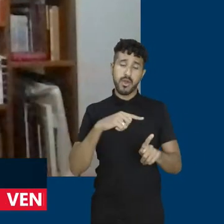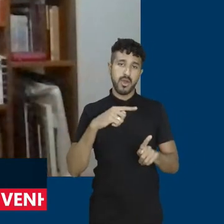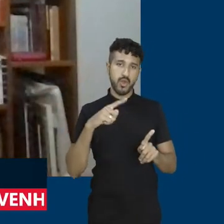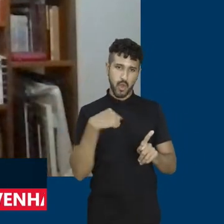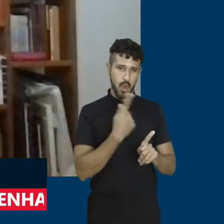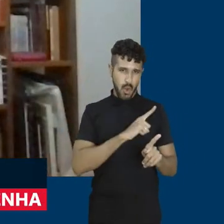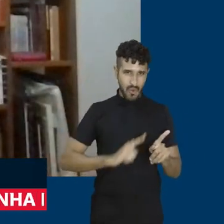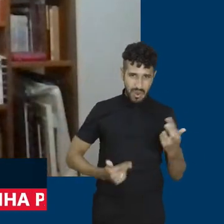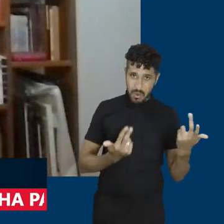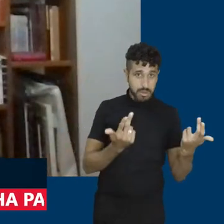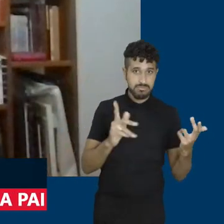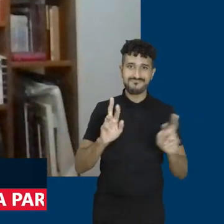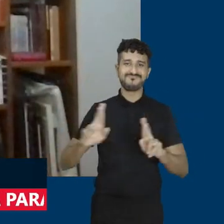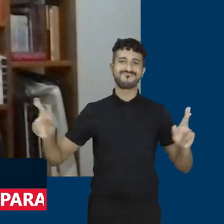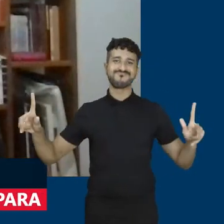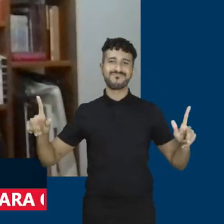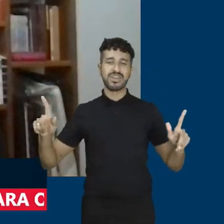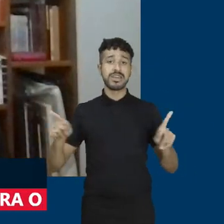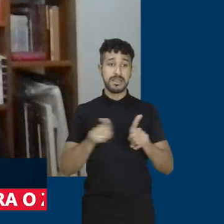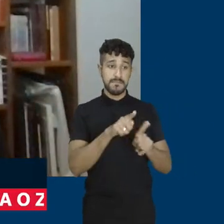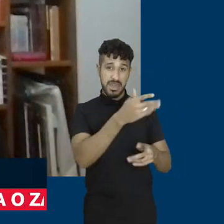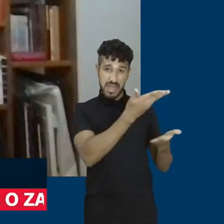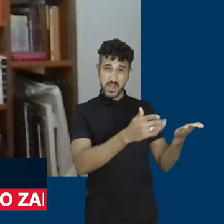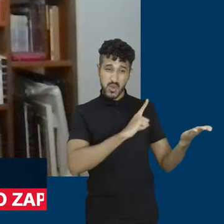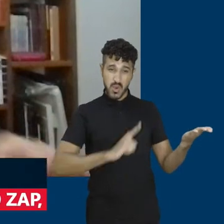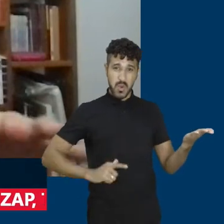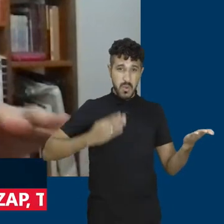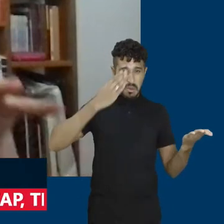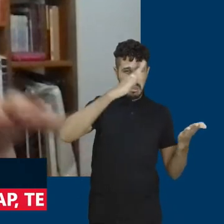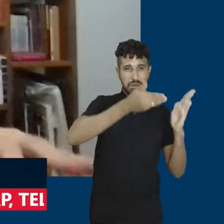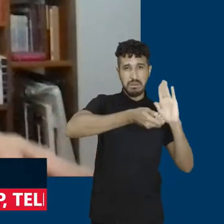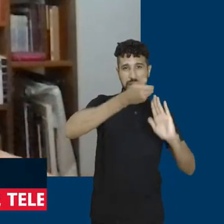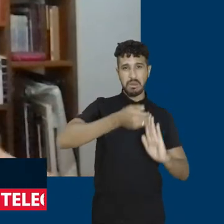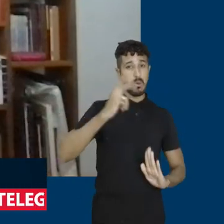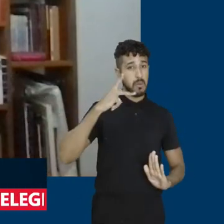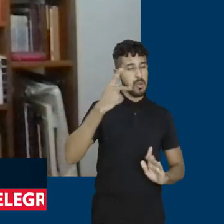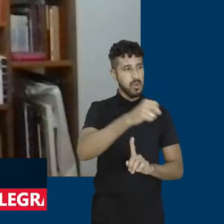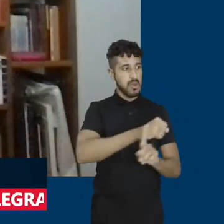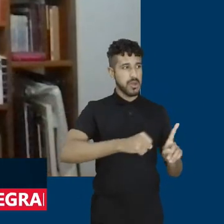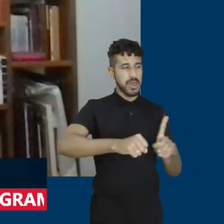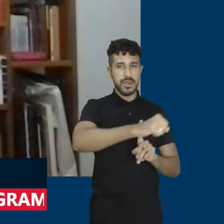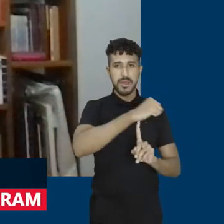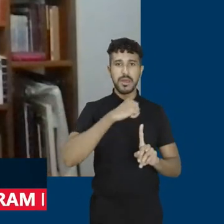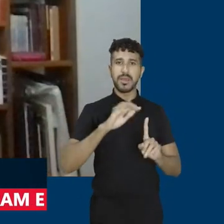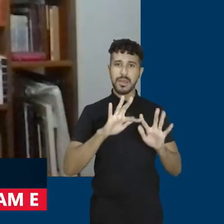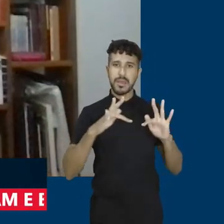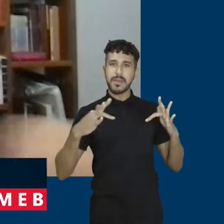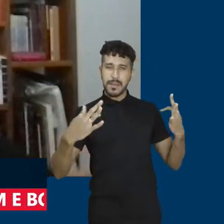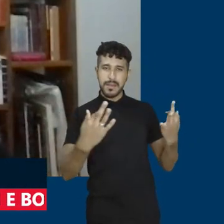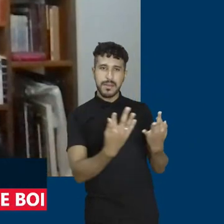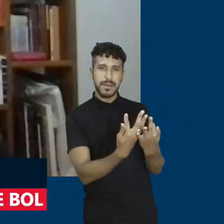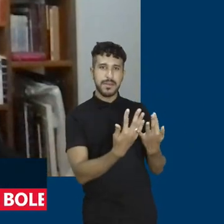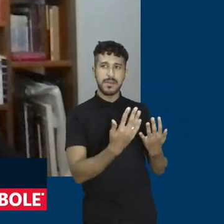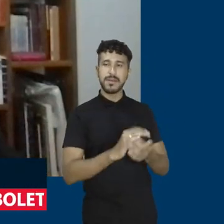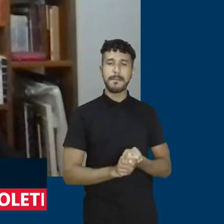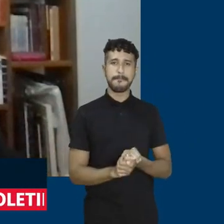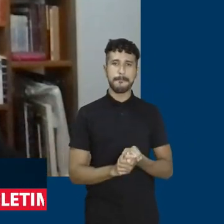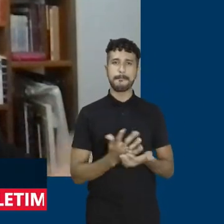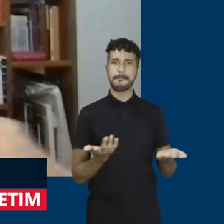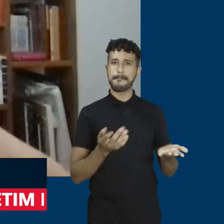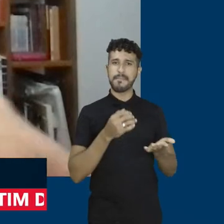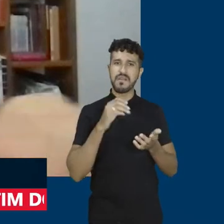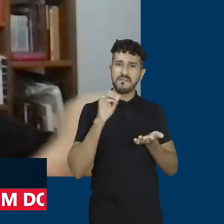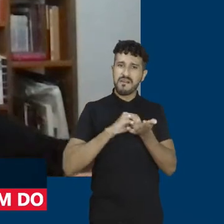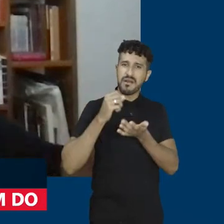governo. Terceiro, desmontaram as políticas sociais. Então, essa família desprotegida deixa de ter